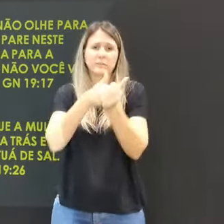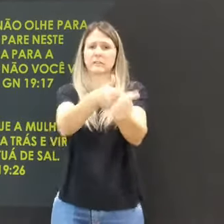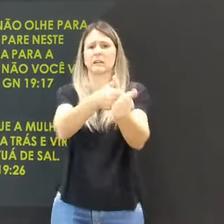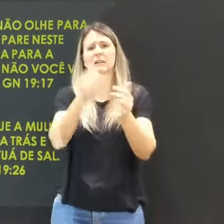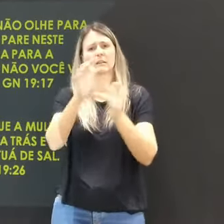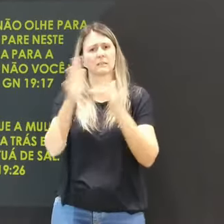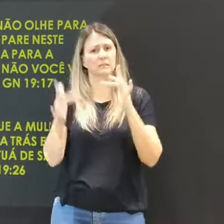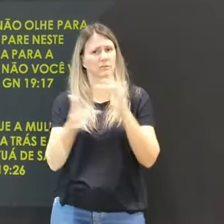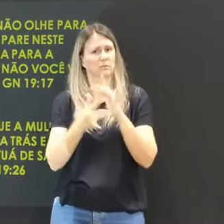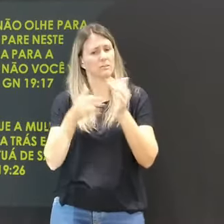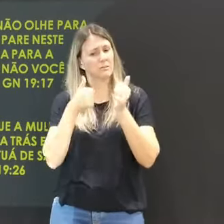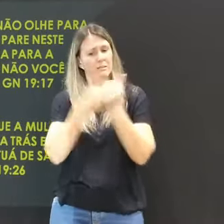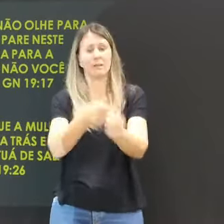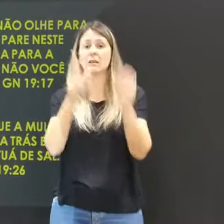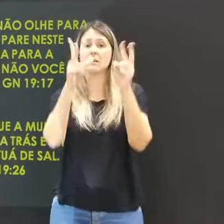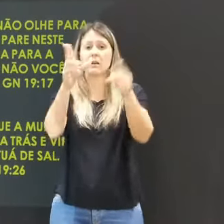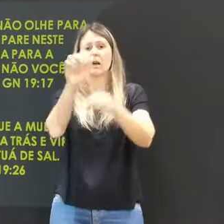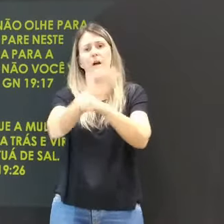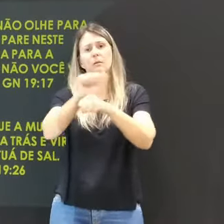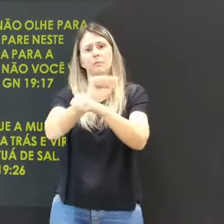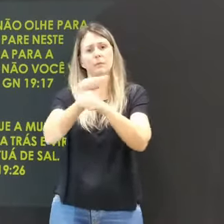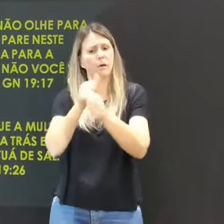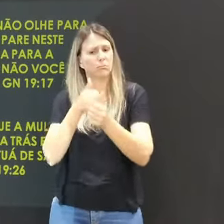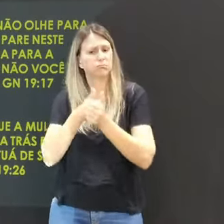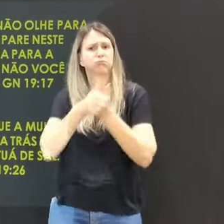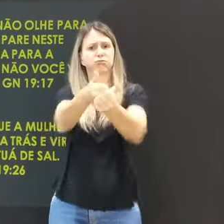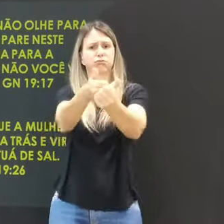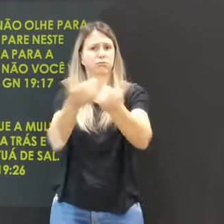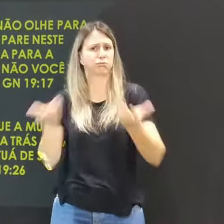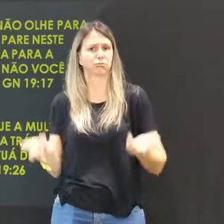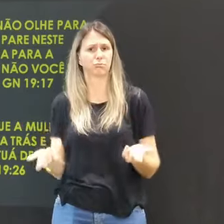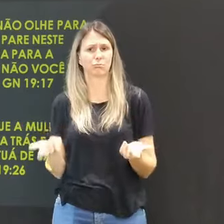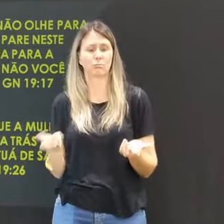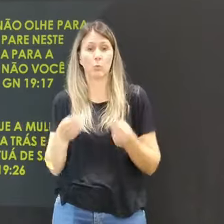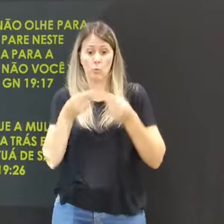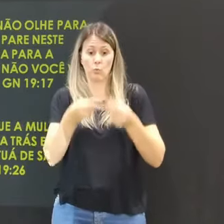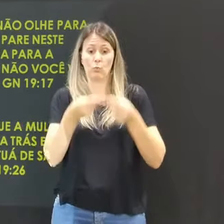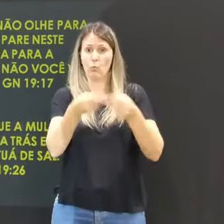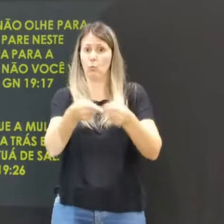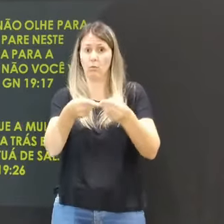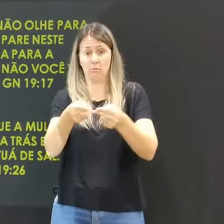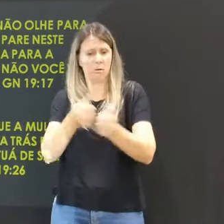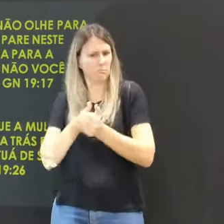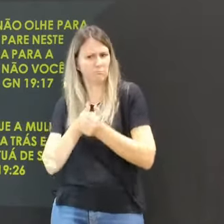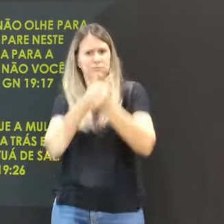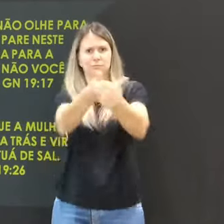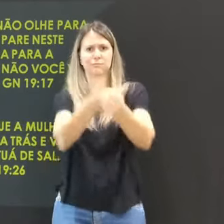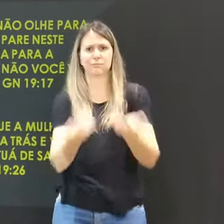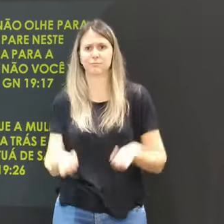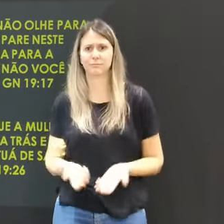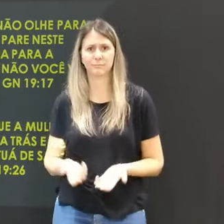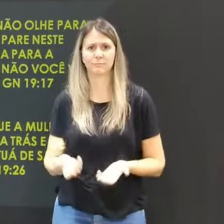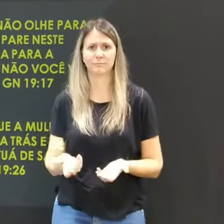frente, seguir a Jesus, sempre seguindo a Jesus. Igual Abraão, Abraão seguiu ao Senhor. Noé seguiu ao Senhor.